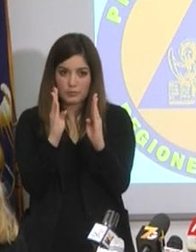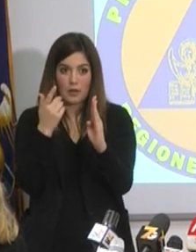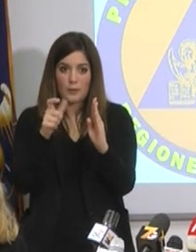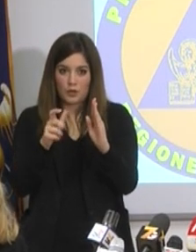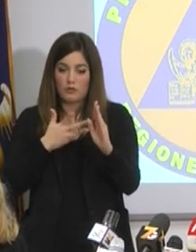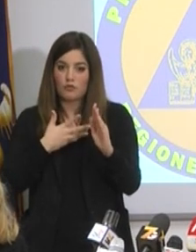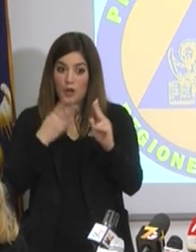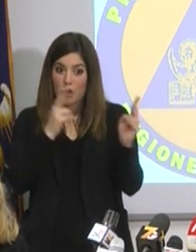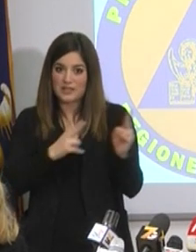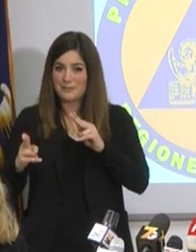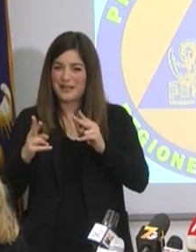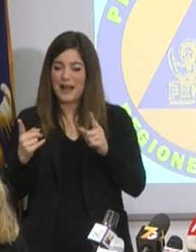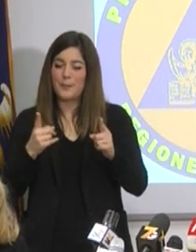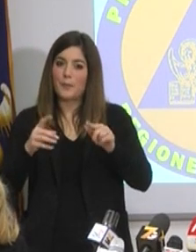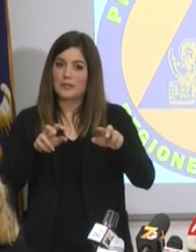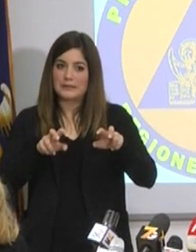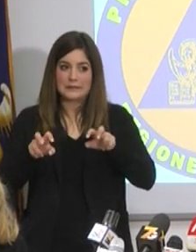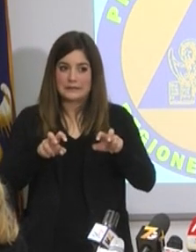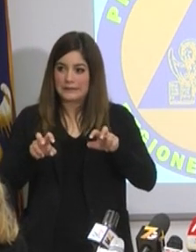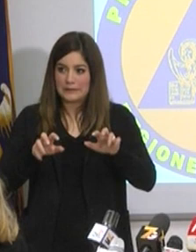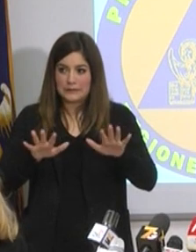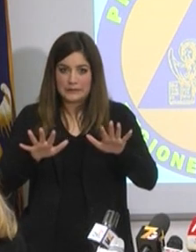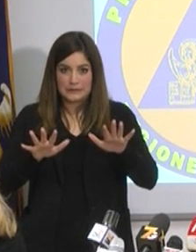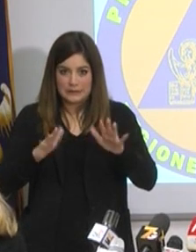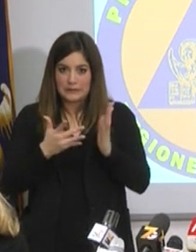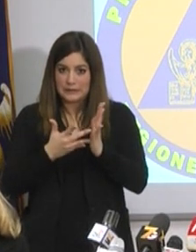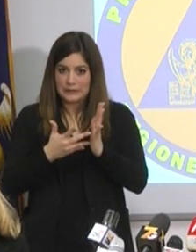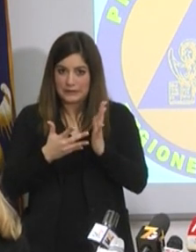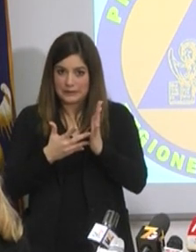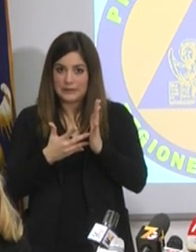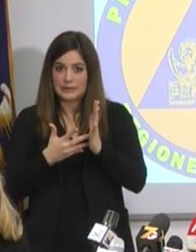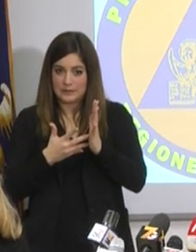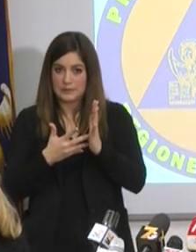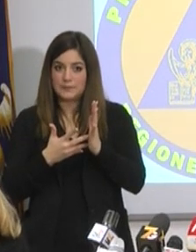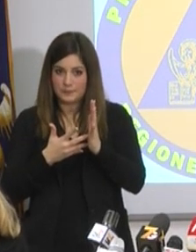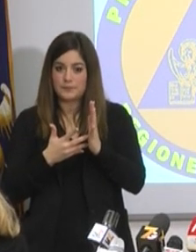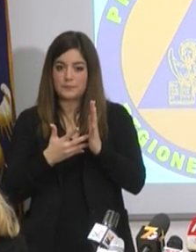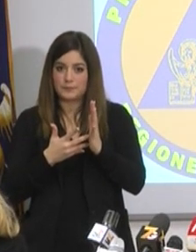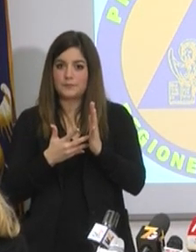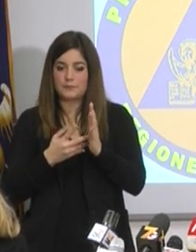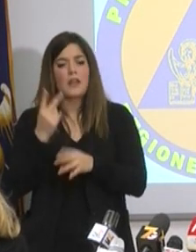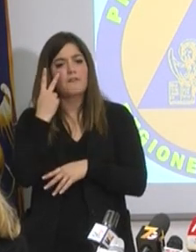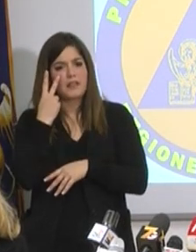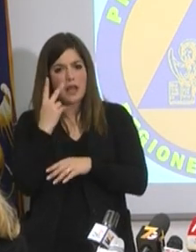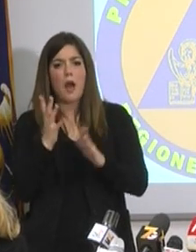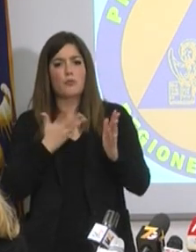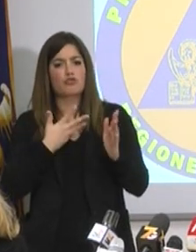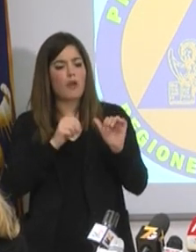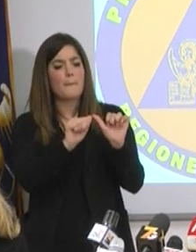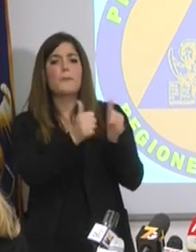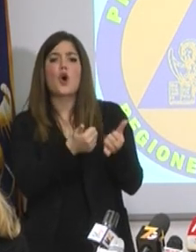ospedali e abbiamo vediamo che i modelli cc comunque ci confortano